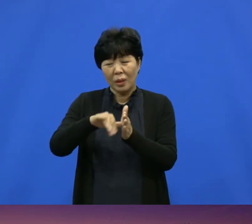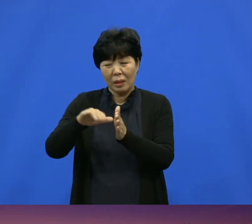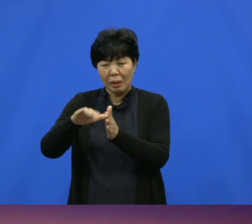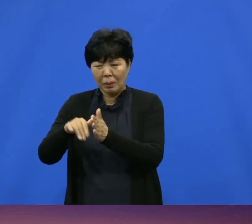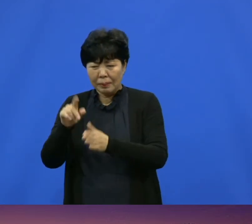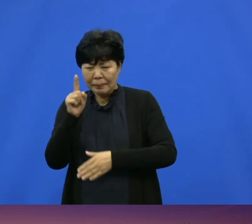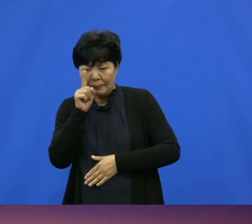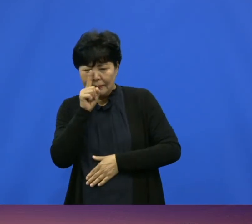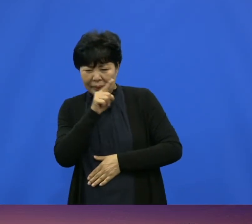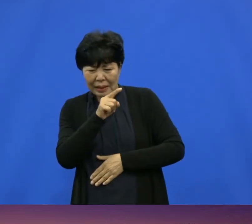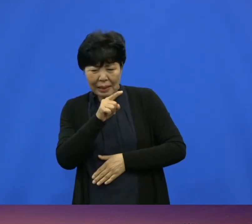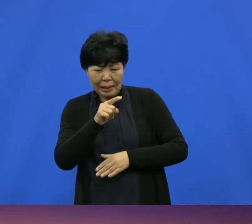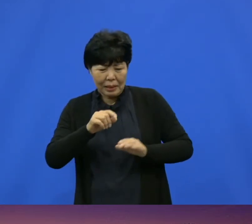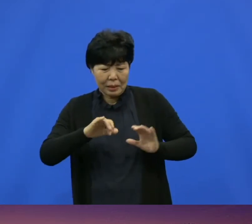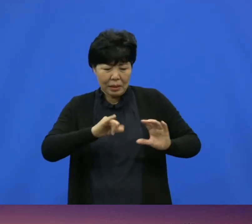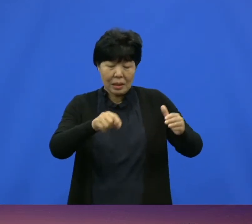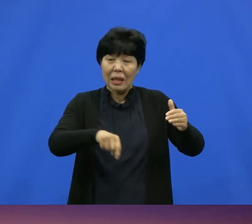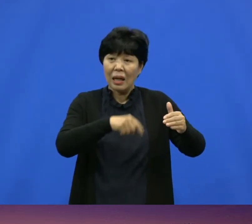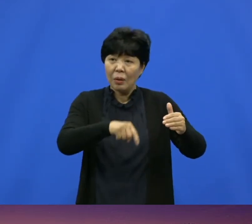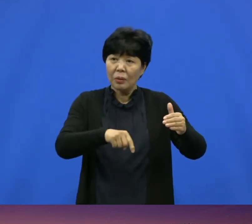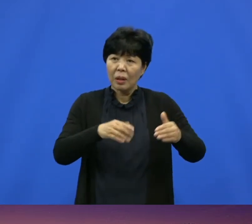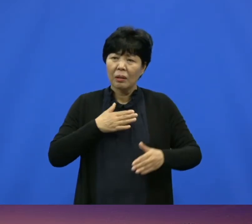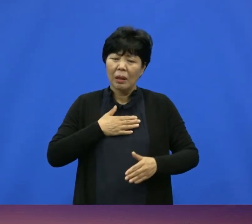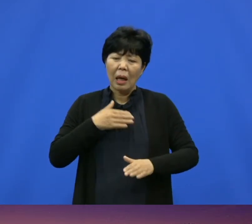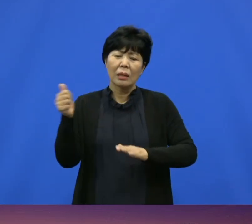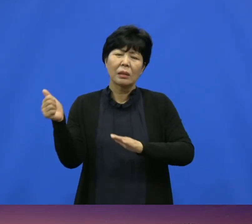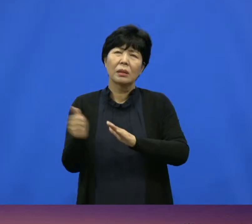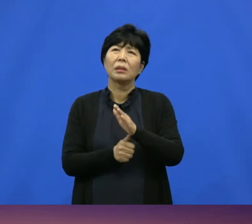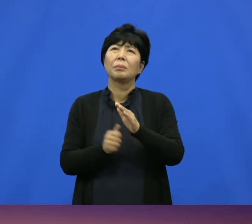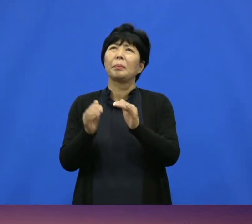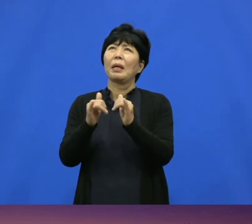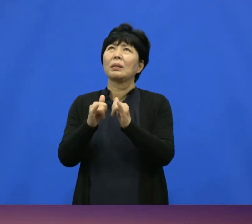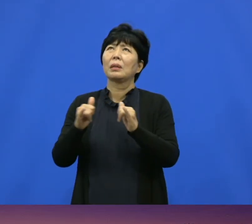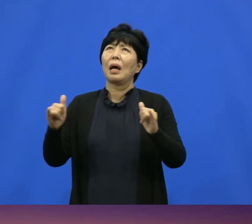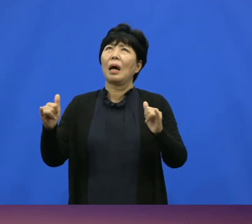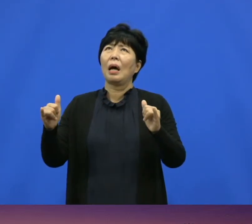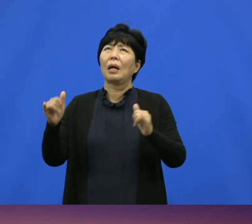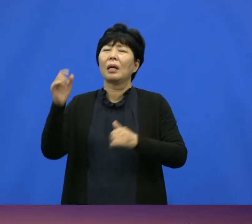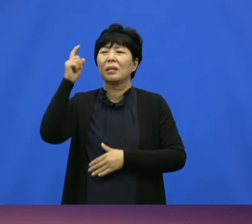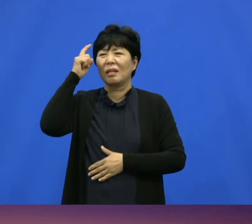악한 세상 속에서 실패자로 자기 자신을 스스로 결론 내리고